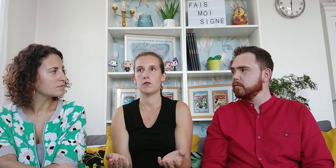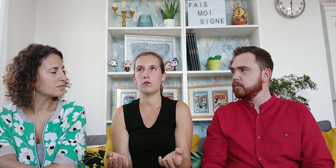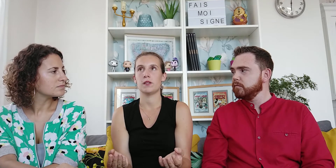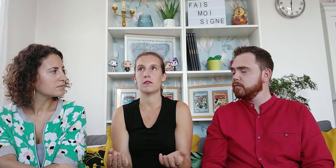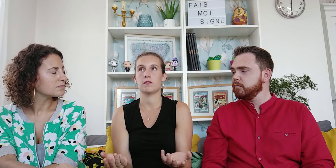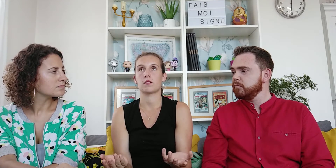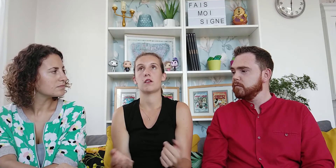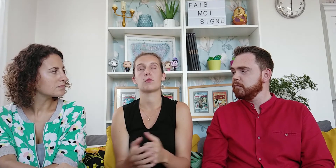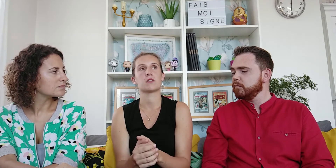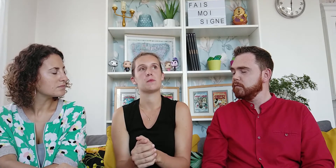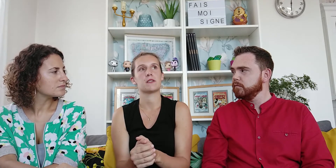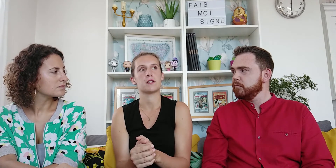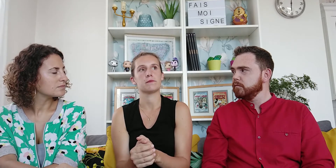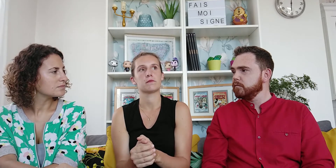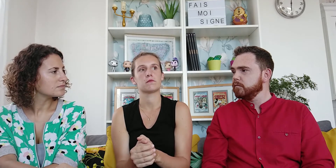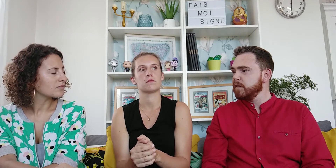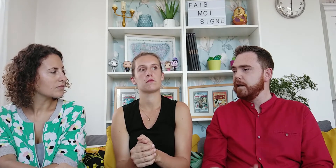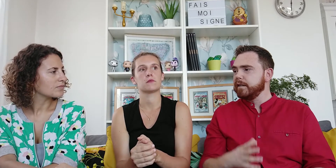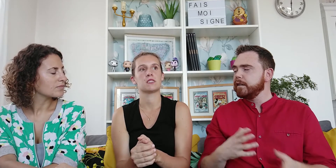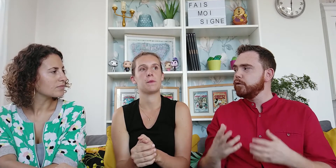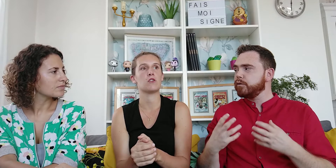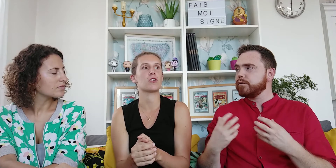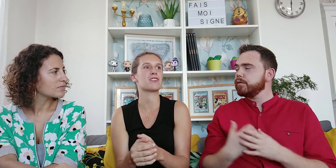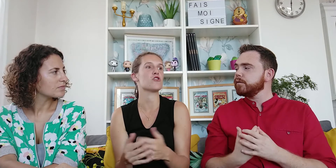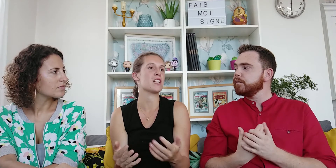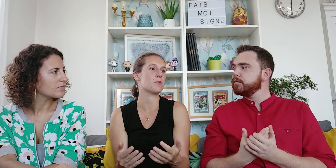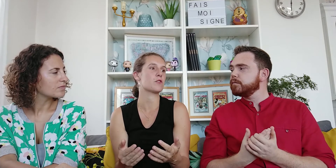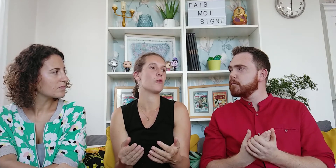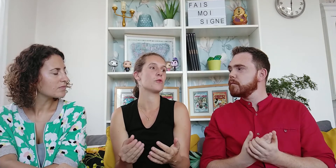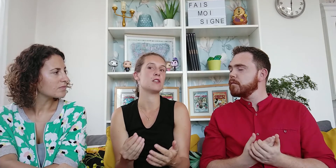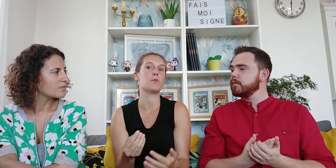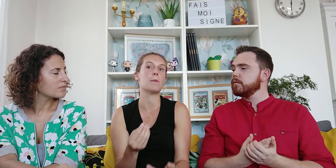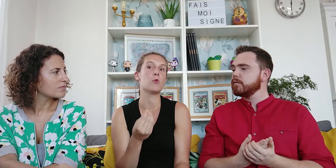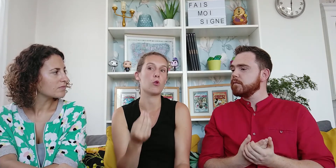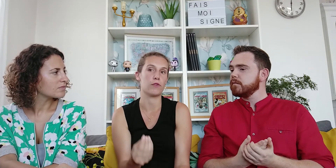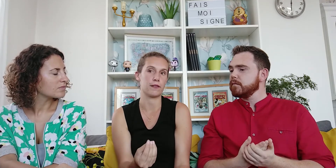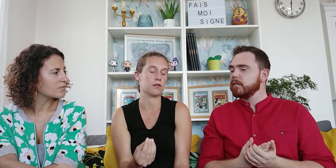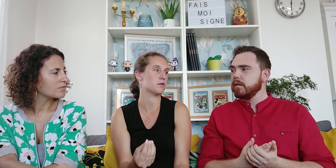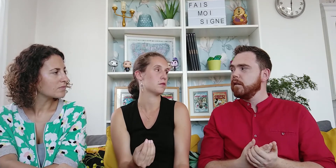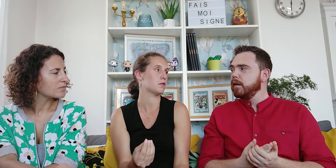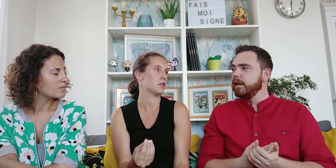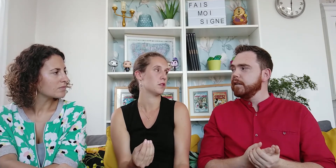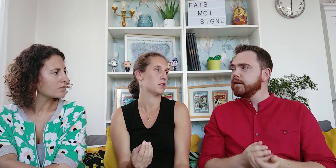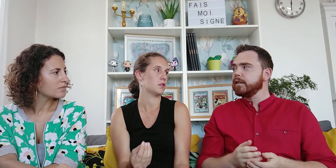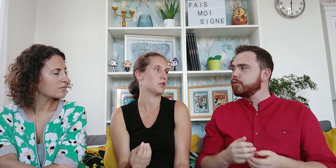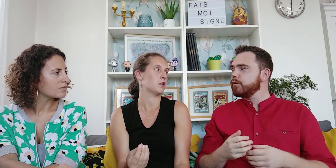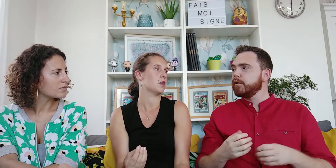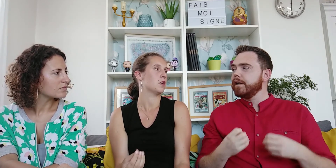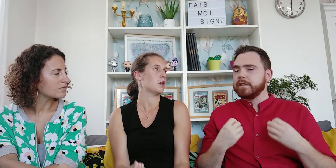une manière... Alors comment expliquer ça? C'est pas une langue étrangère puisqu'on dit le même mot en fait. Et l'idée serait toujours de,